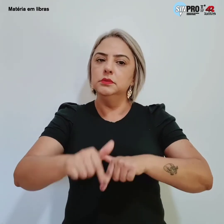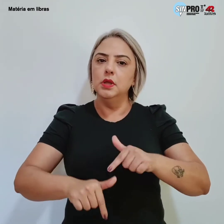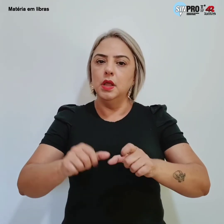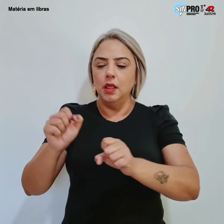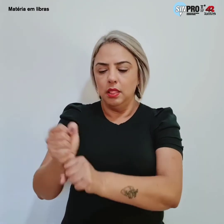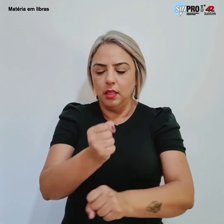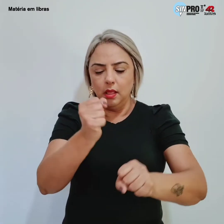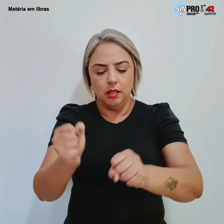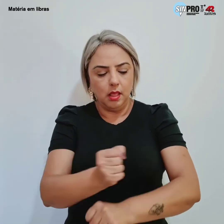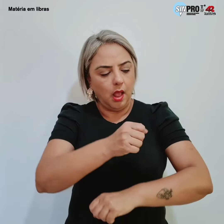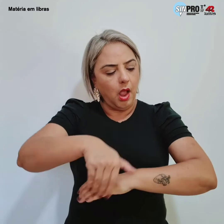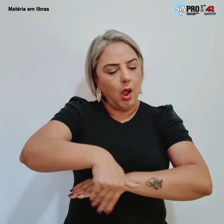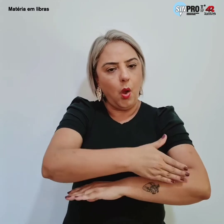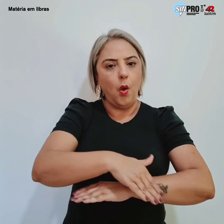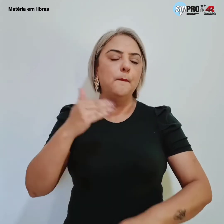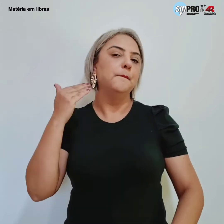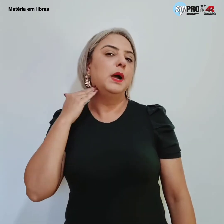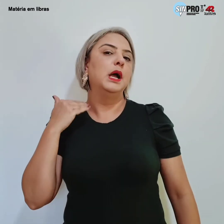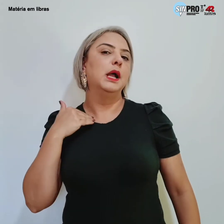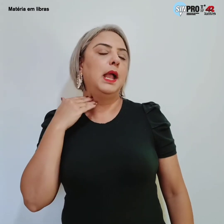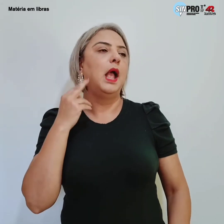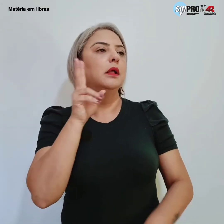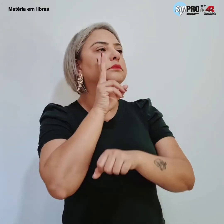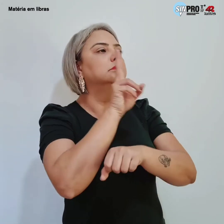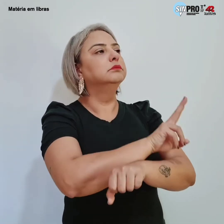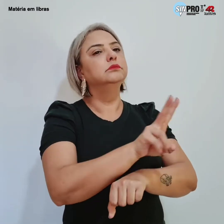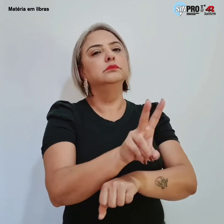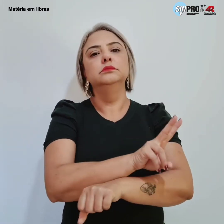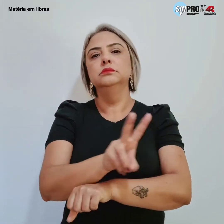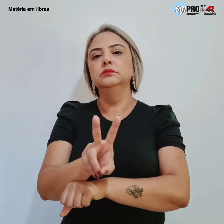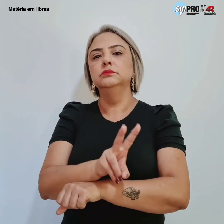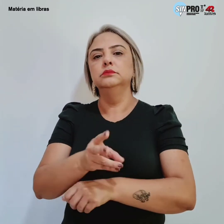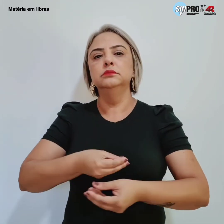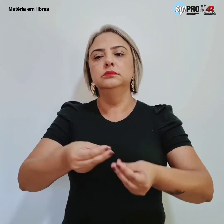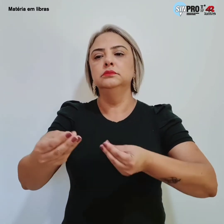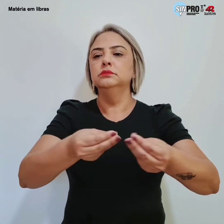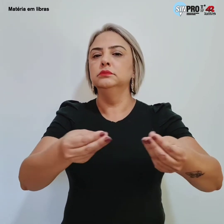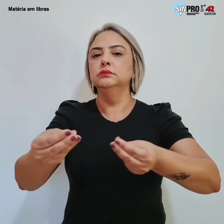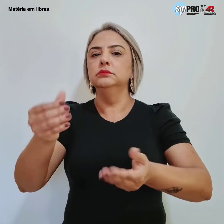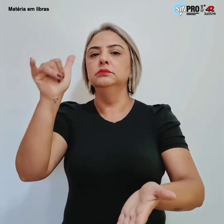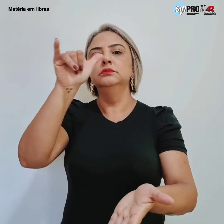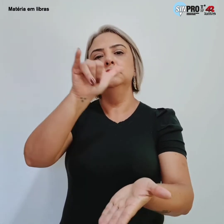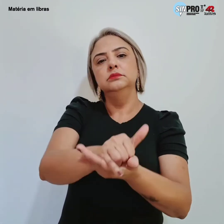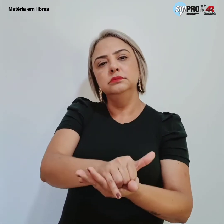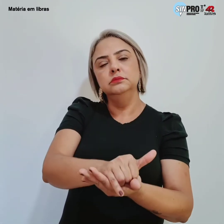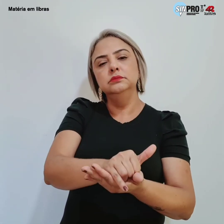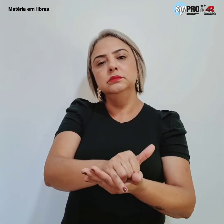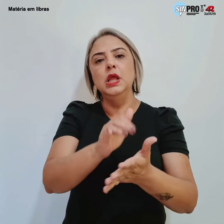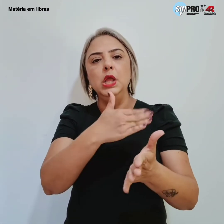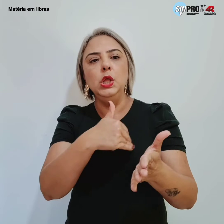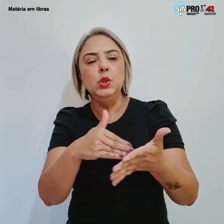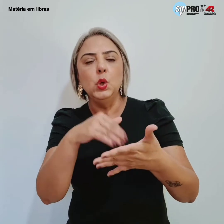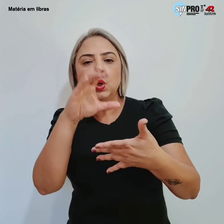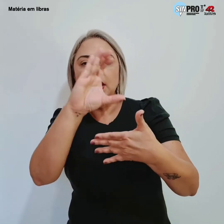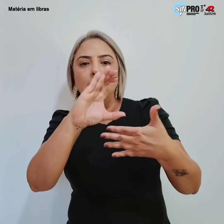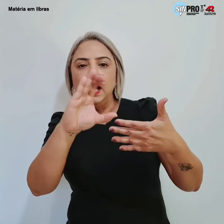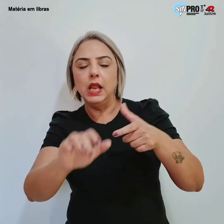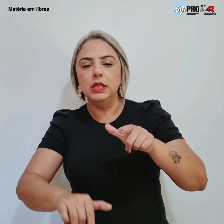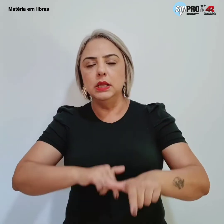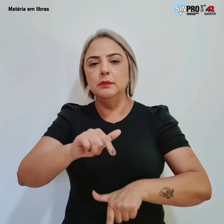trabalhadores de limpeza urbana, bancários, vigilantes, entregadores por aplicativo e toda a classe